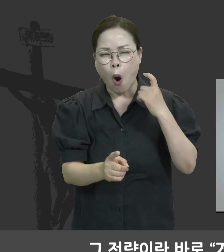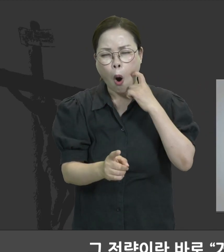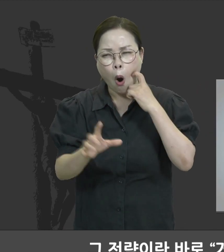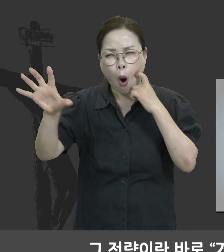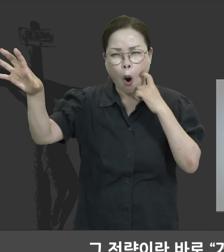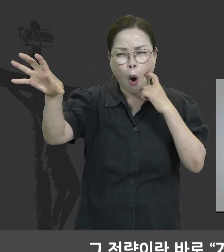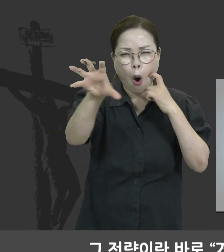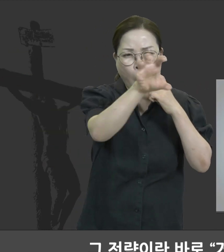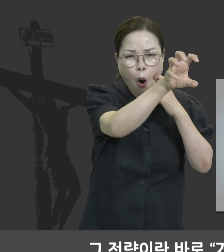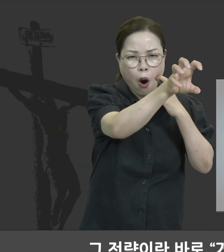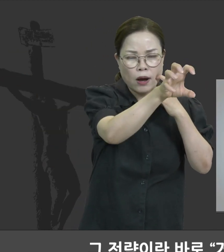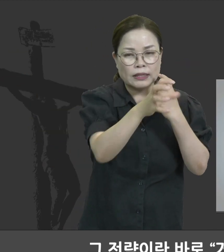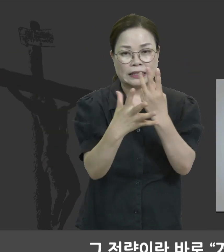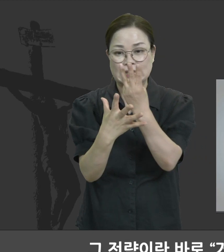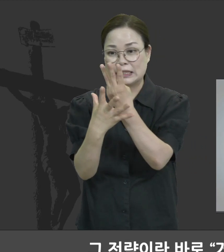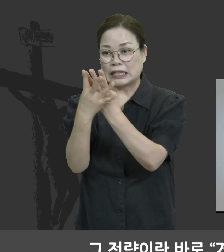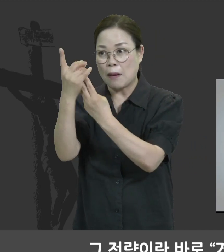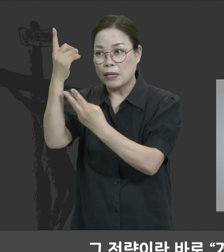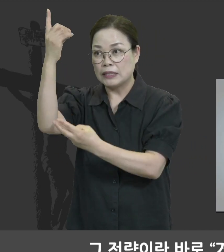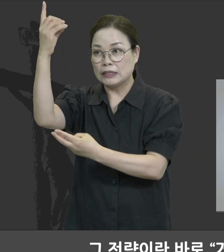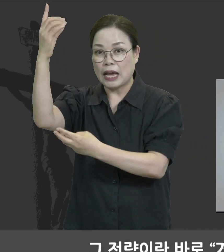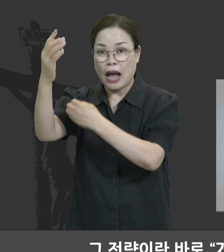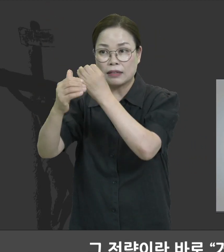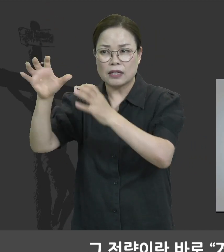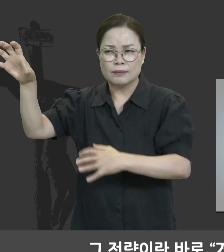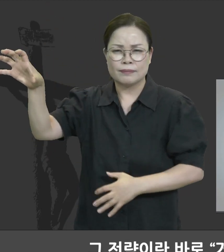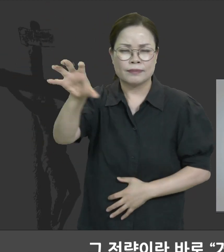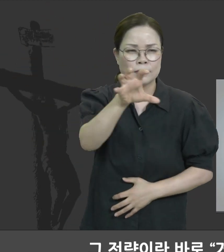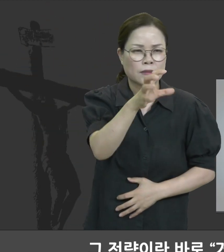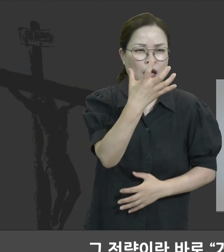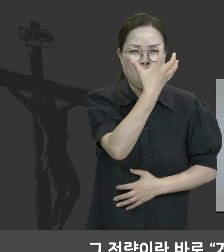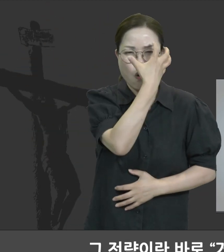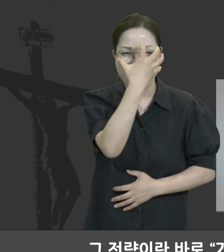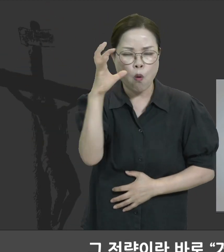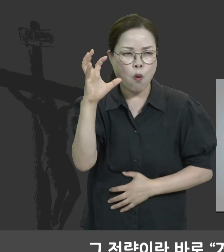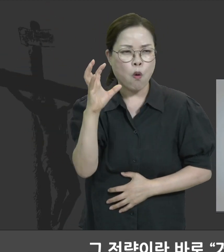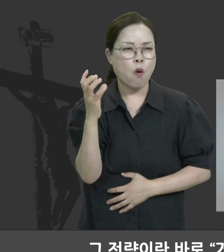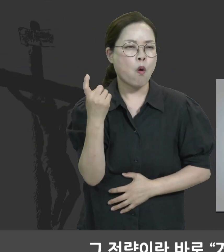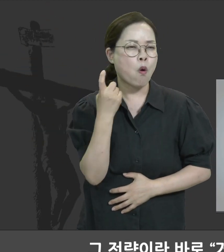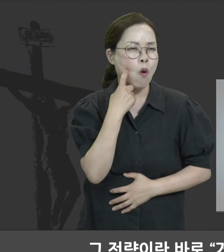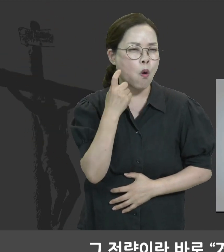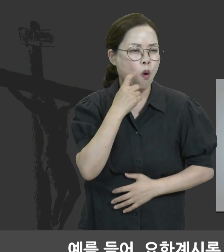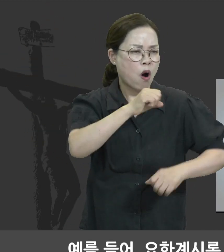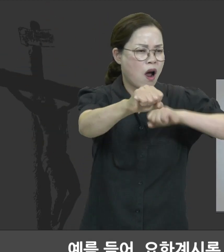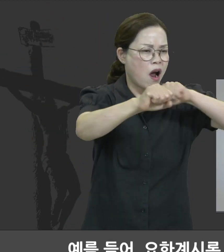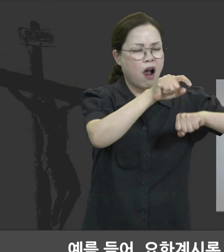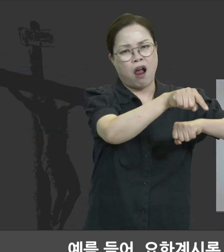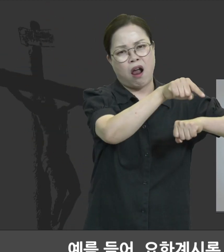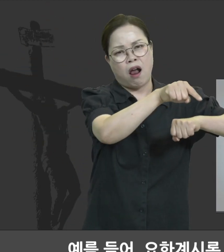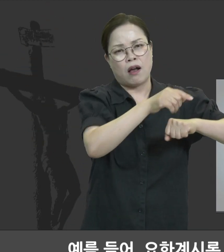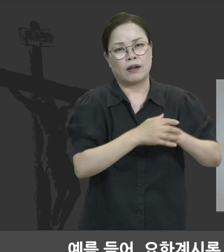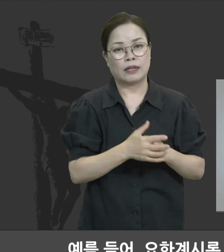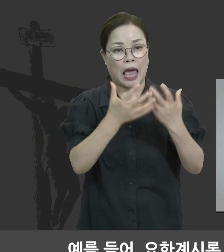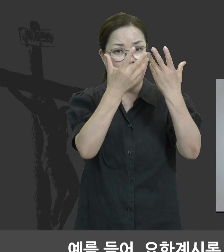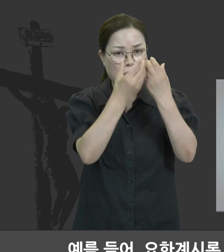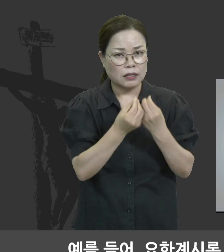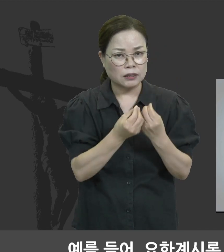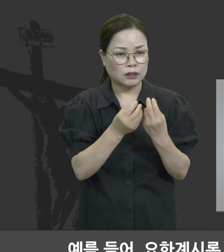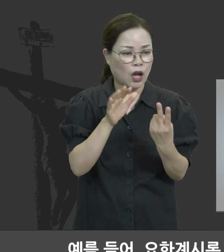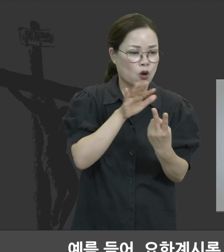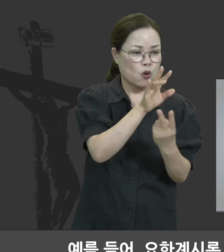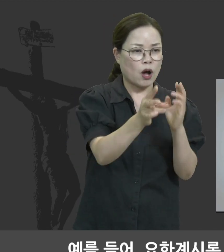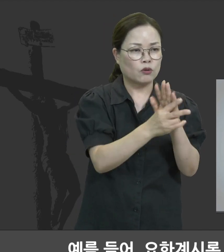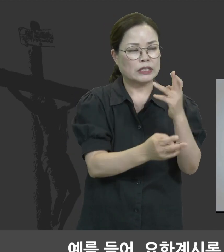모방으로 삼위일체 하나님의 모습을 위조하고 흉내내는 것을 가리킵니다. 예를 들어